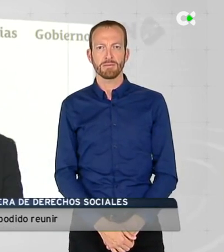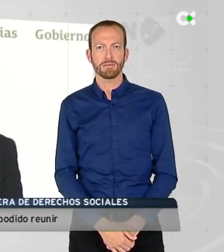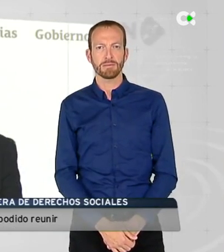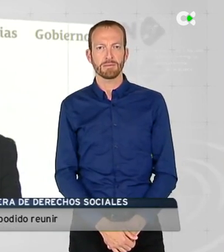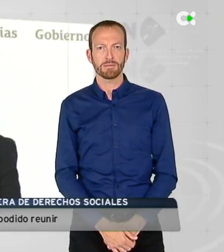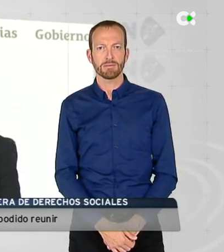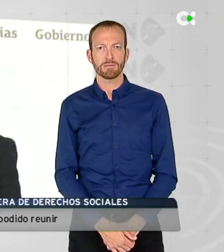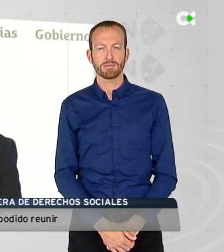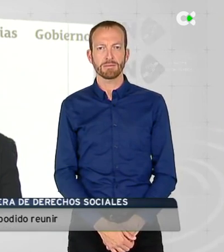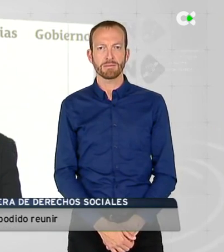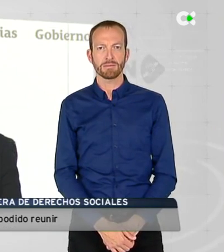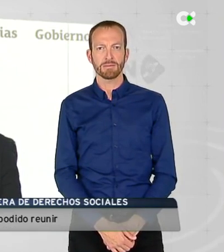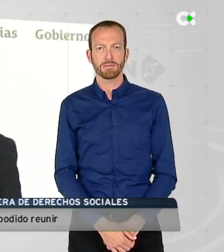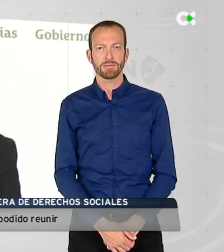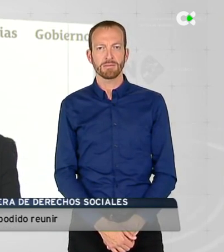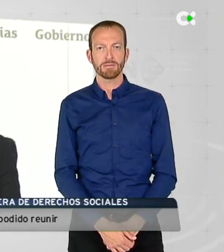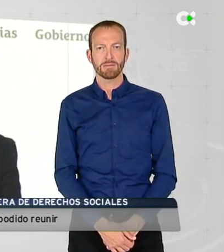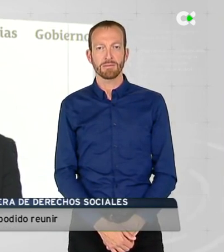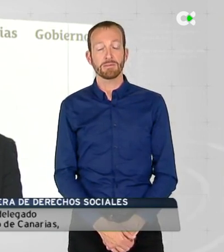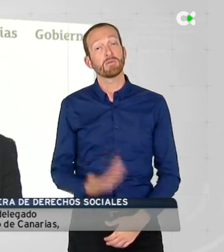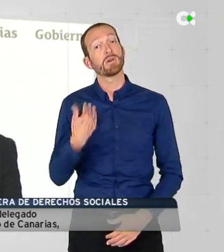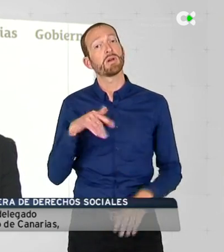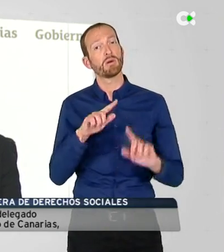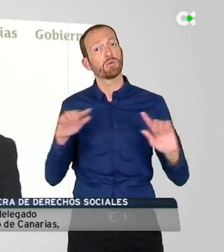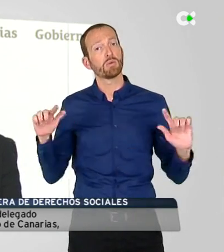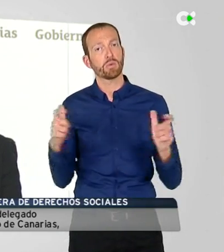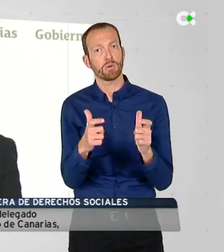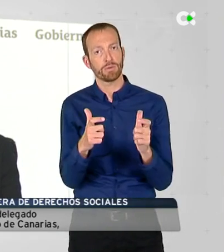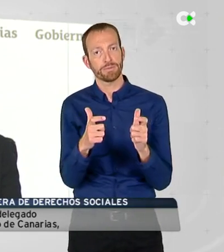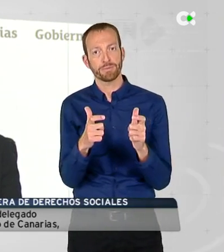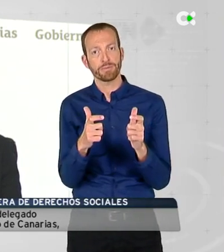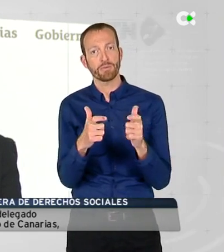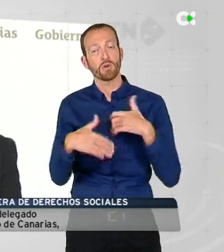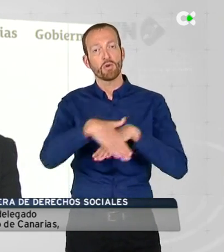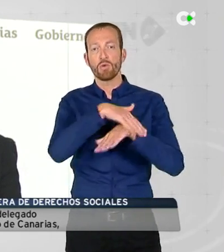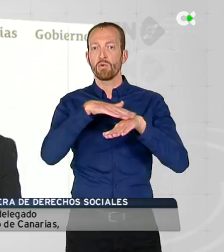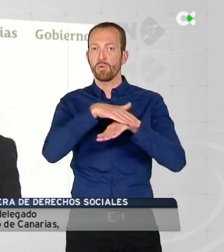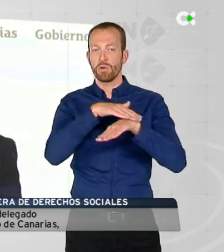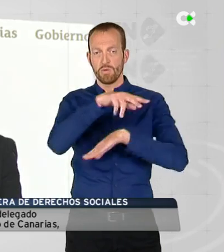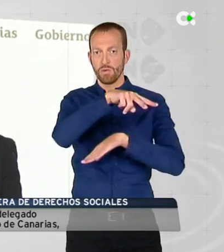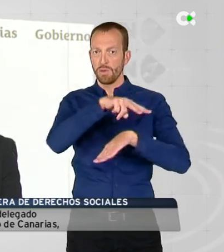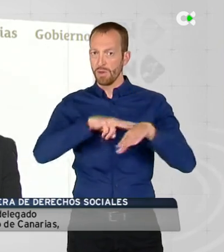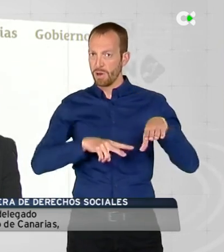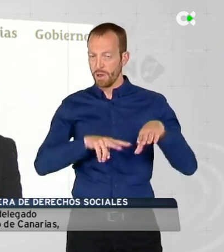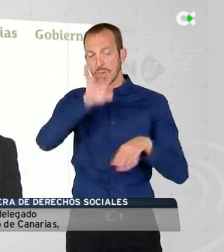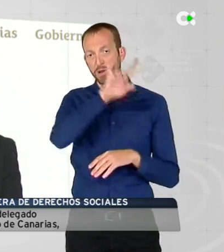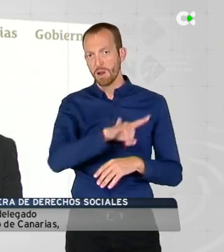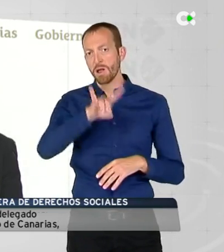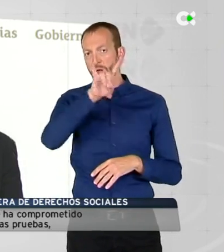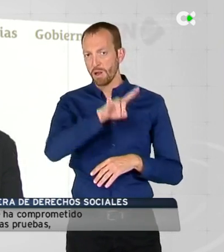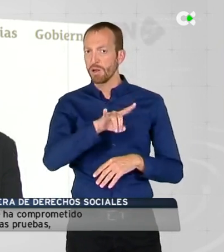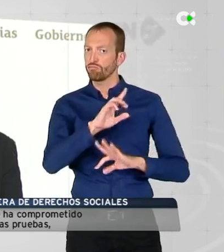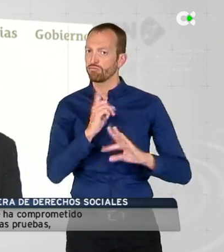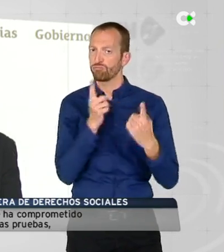Nos hemos podido reunir con el delegado del gobierno de Canarias.